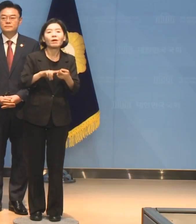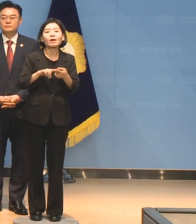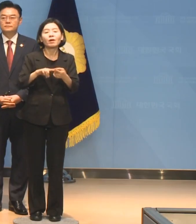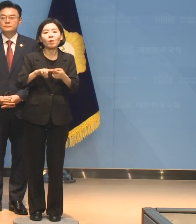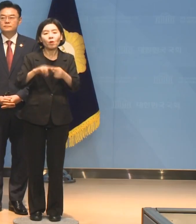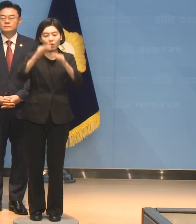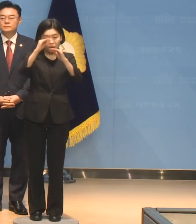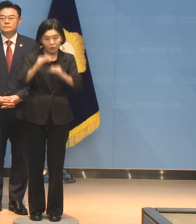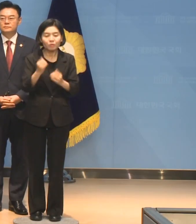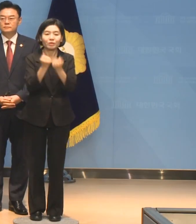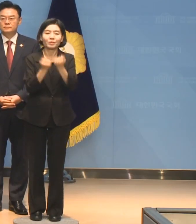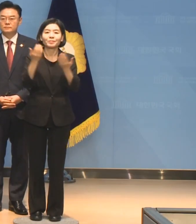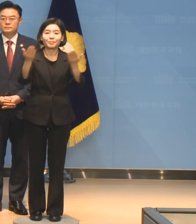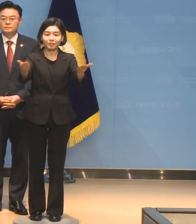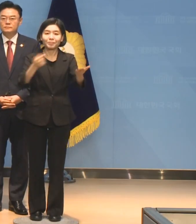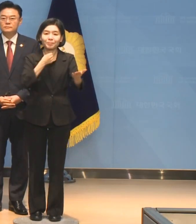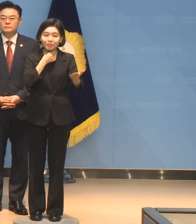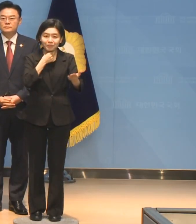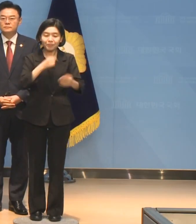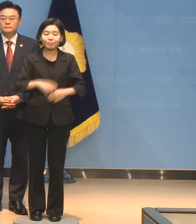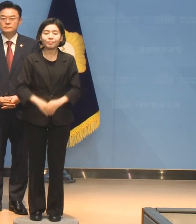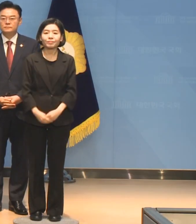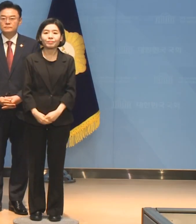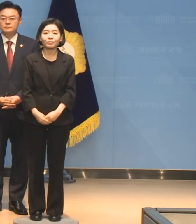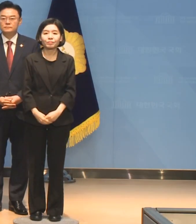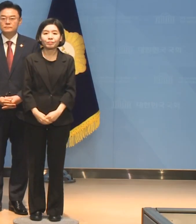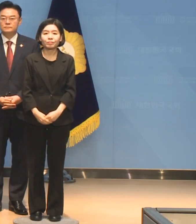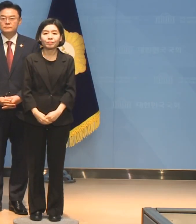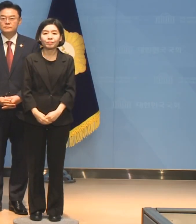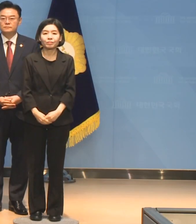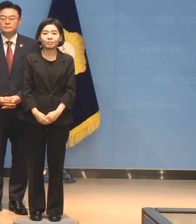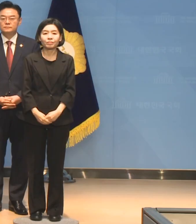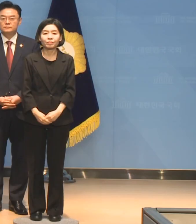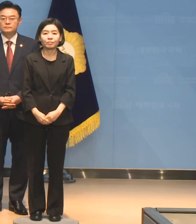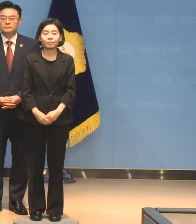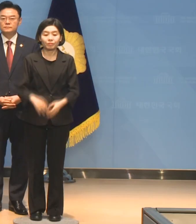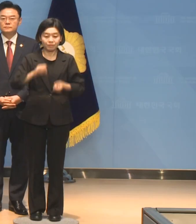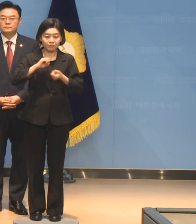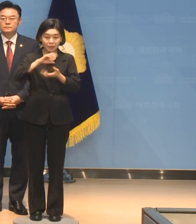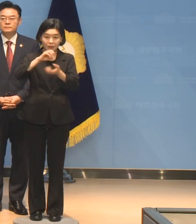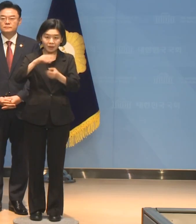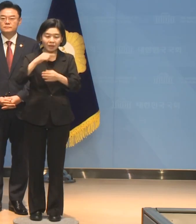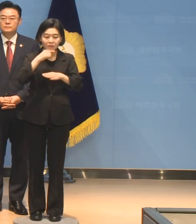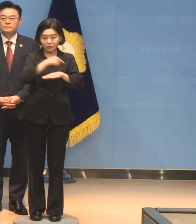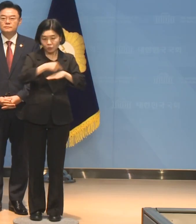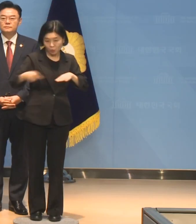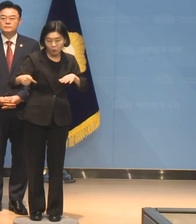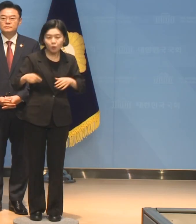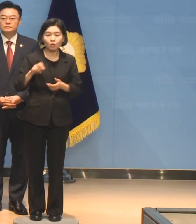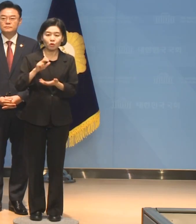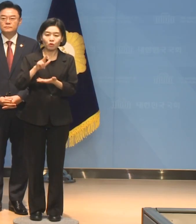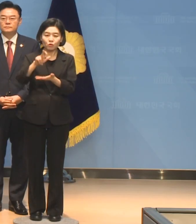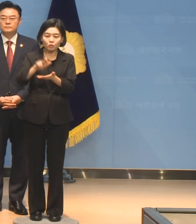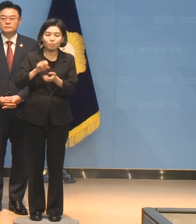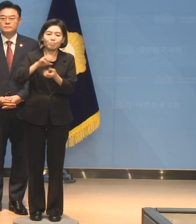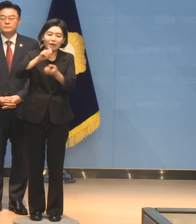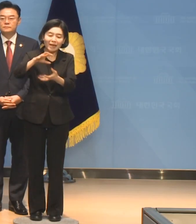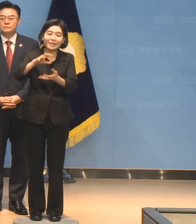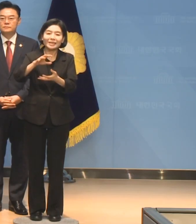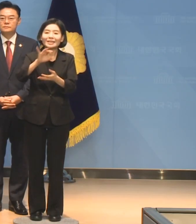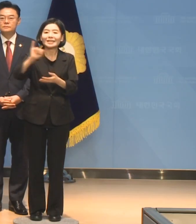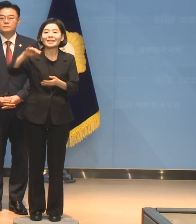설명을 드리고자 오늘 이 자리를 찾았습니다. 지금 현재 배달의 민족 그리고 쿠팡이츠와 같은